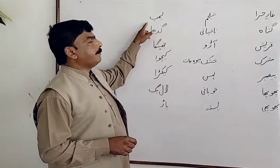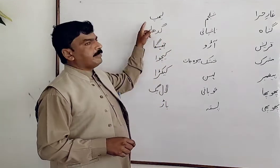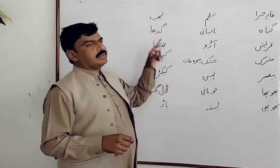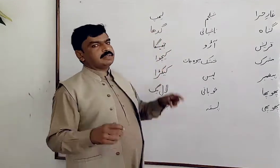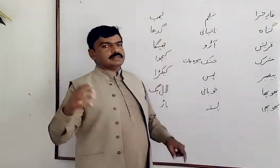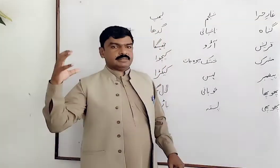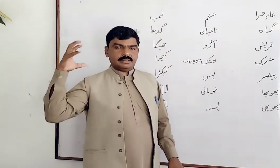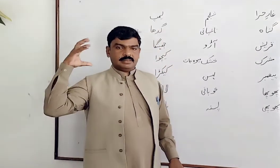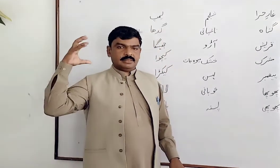लैम्प,